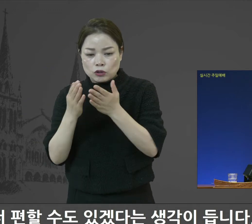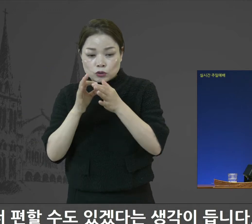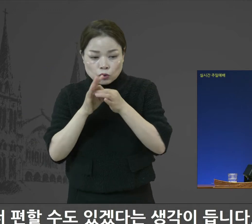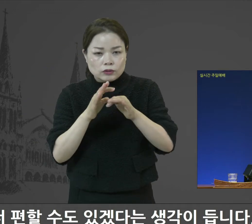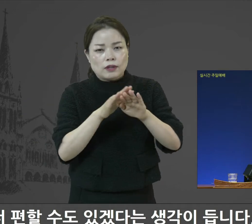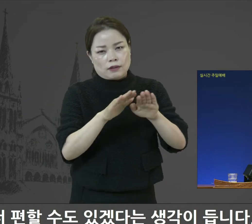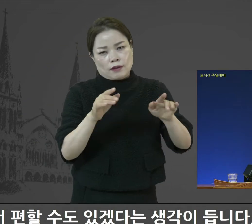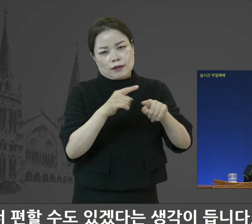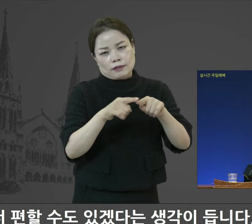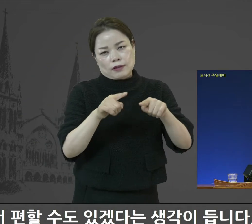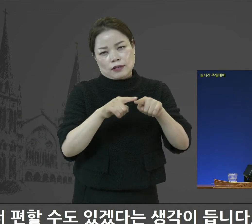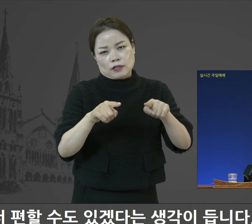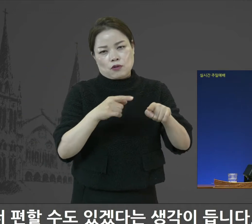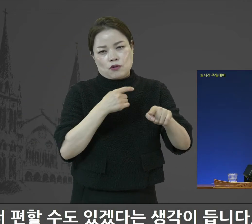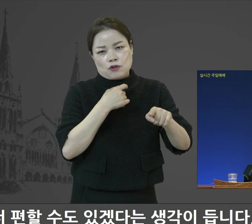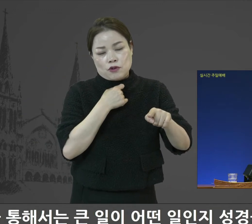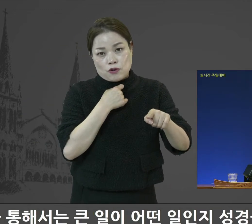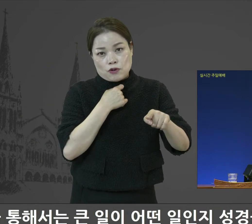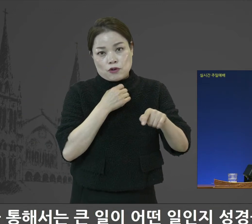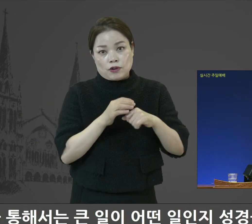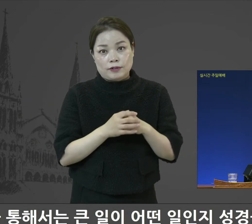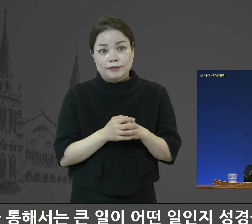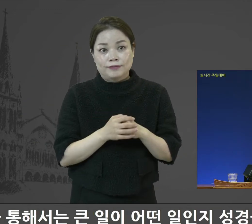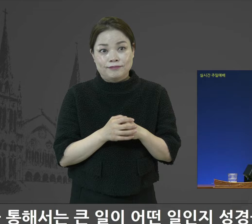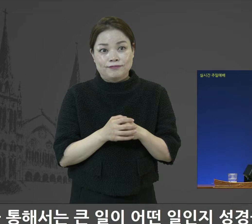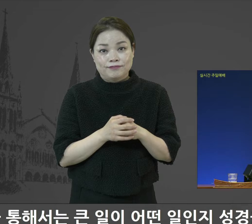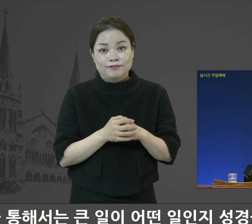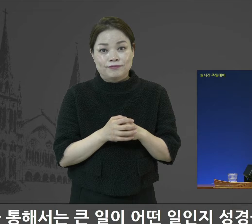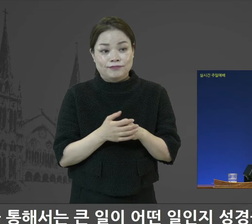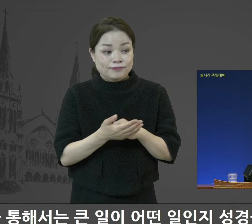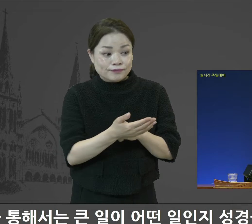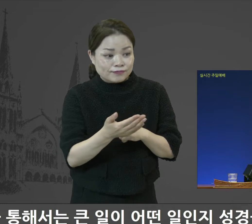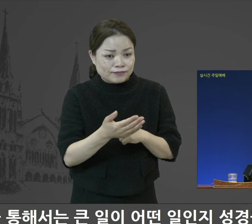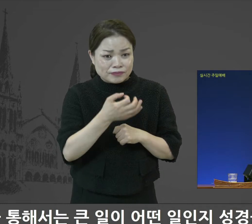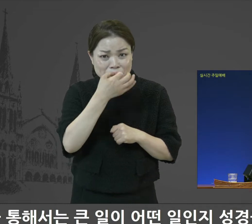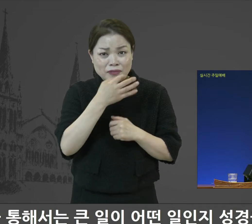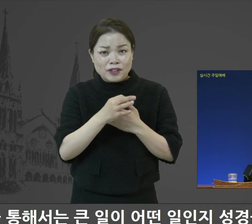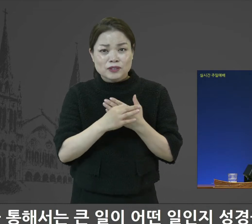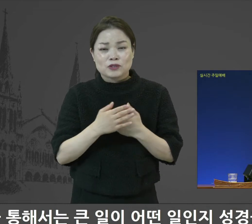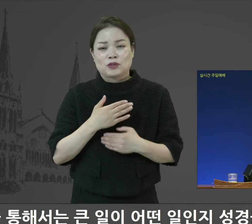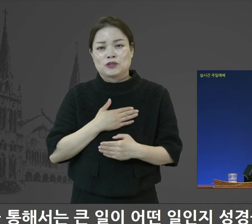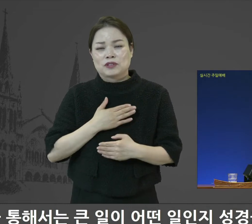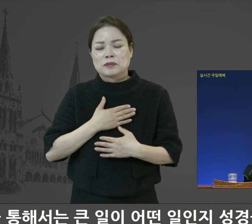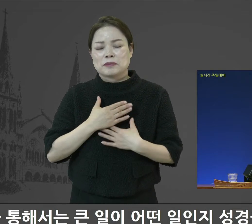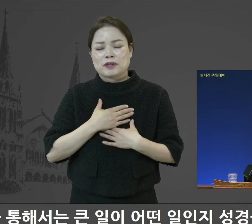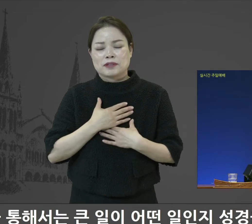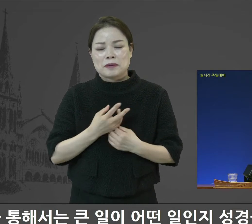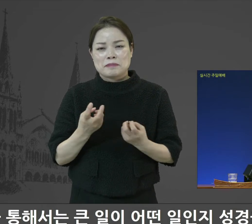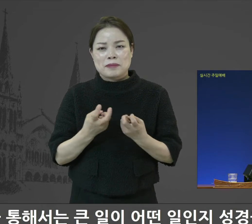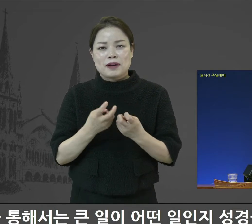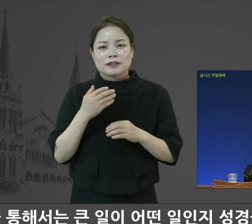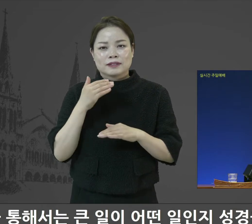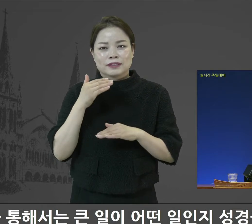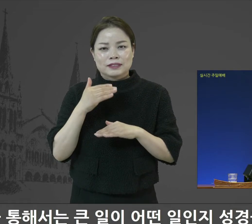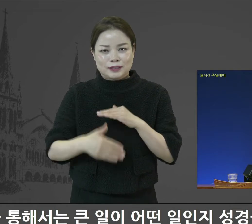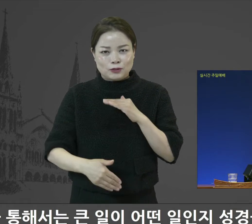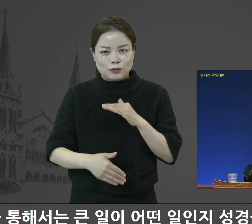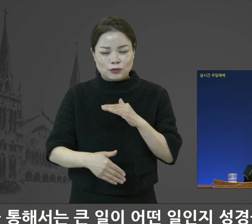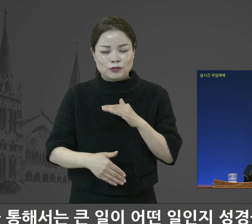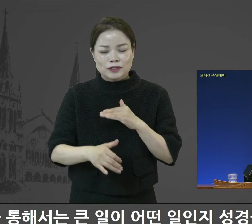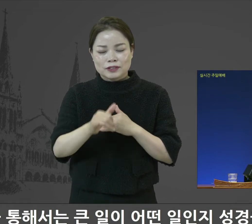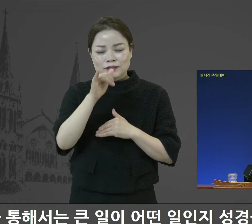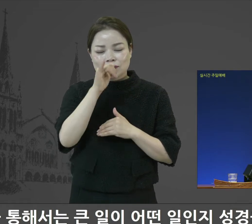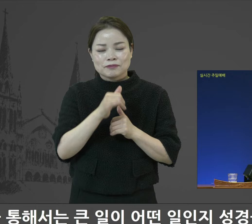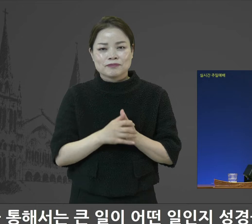바랍니다. 여러분 원하면 제가 그렇게 계속하고요, 여러분 힘들어하시면 저도 편한 방식으로 갈 수도